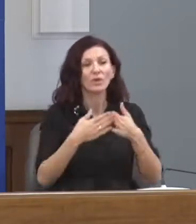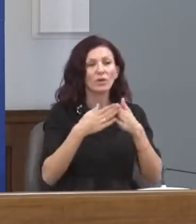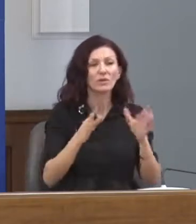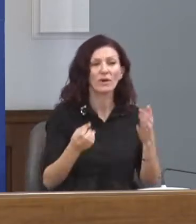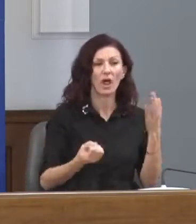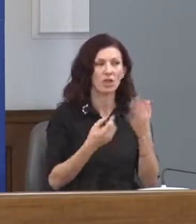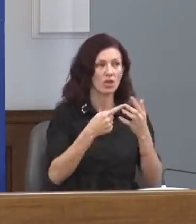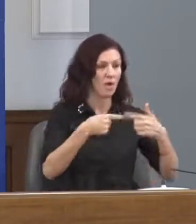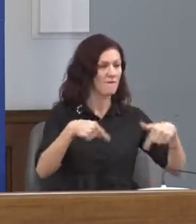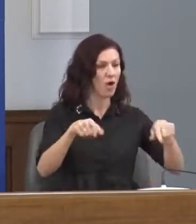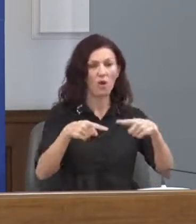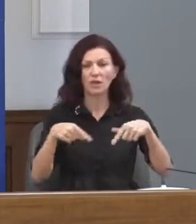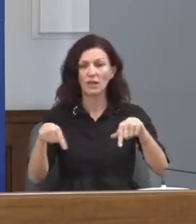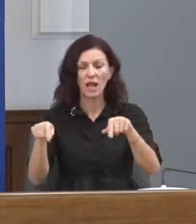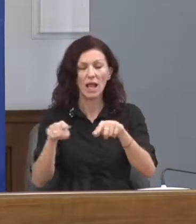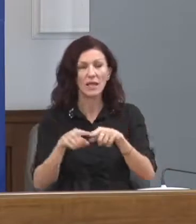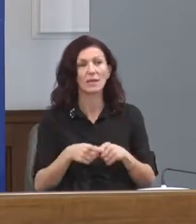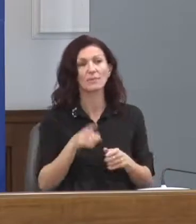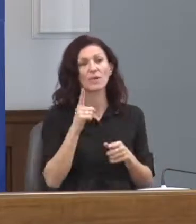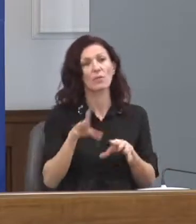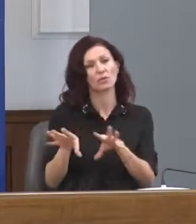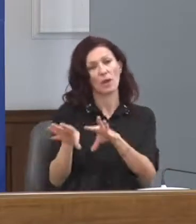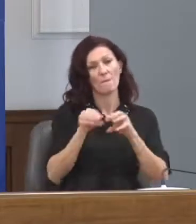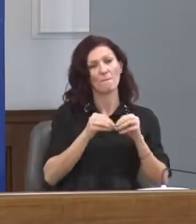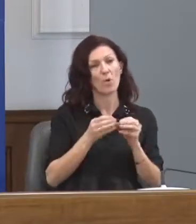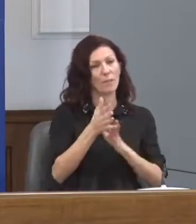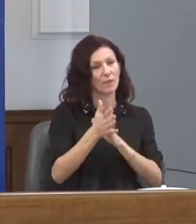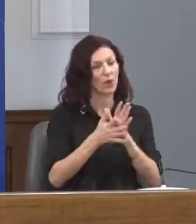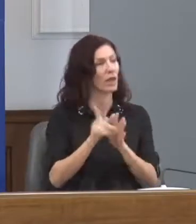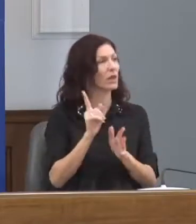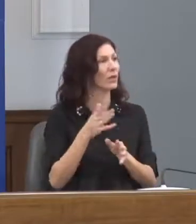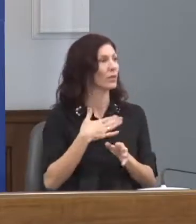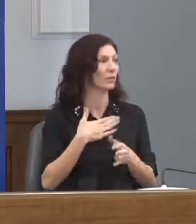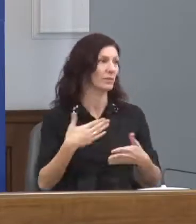за да може да се поемат хората, които имат нужда.